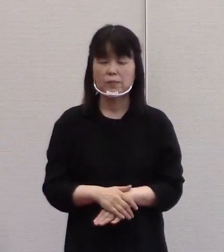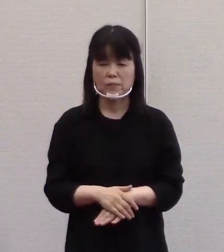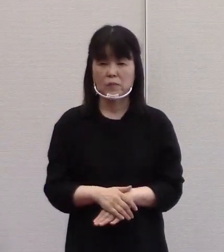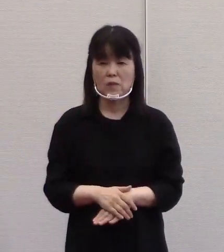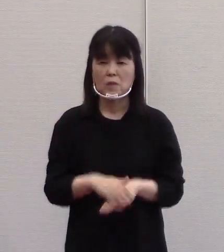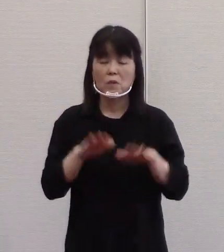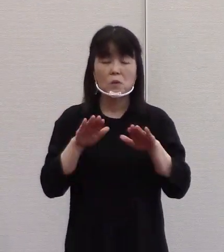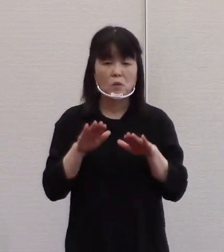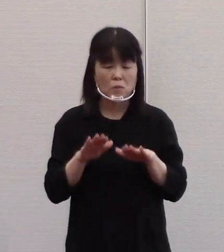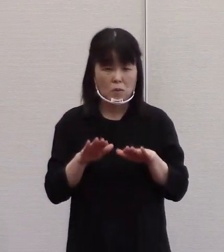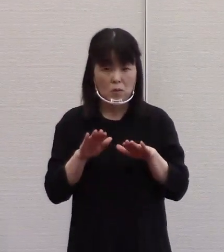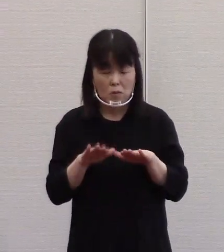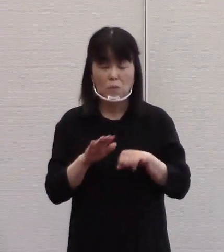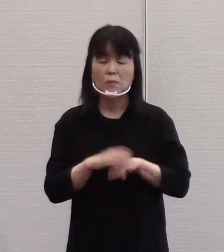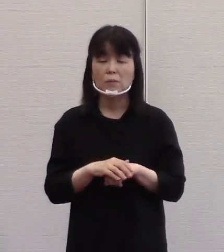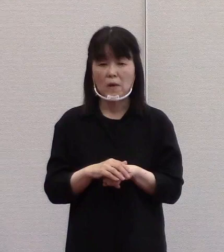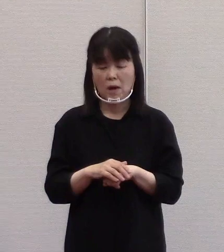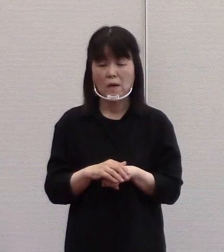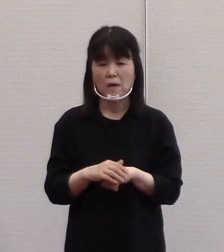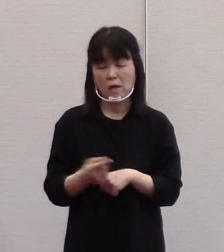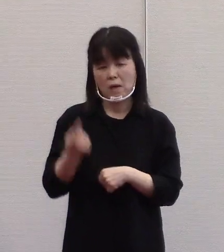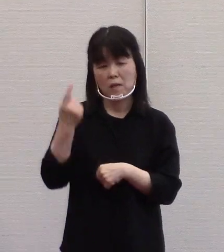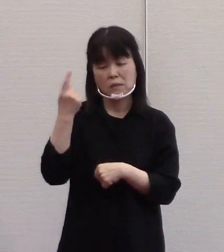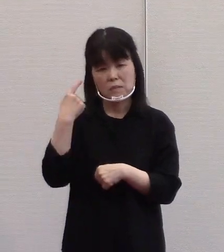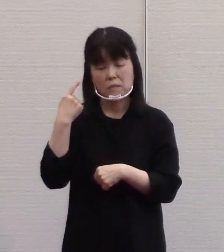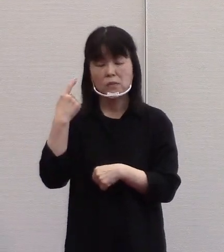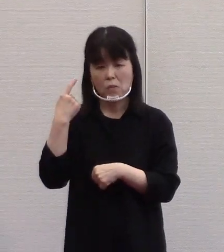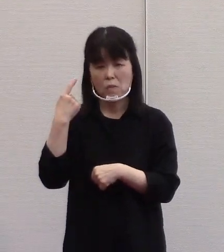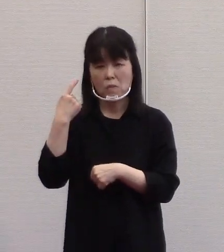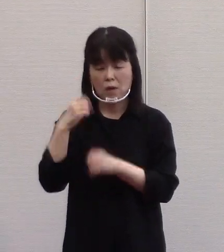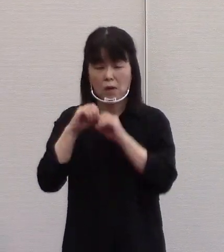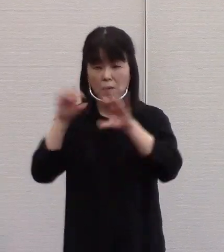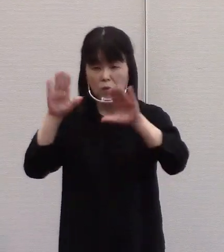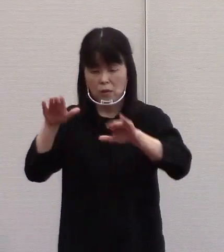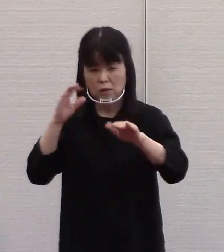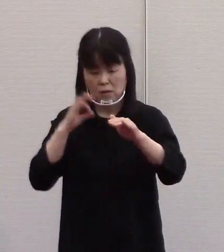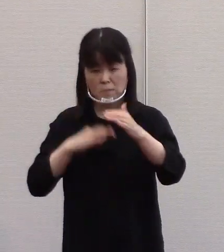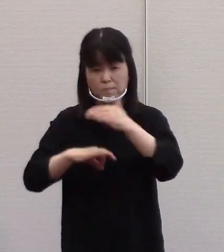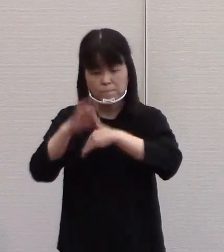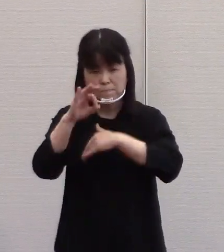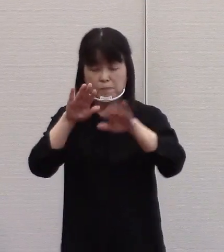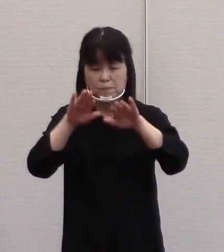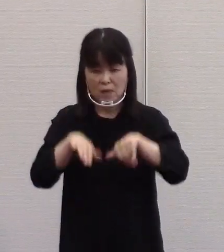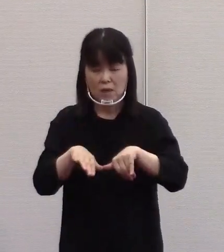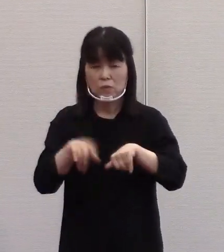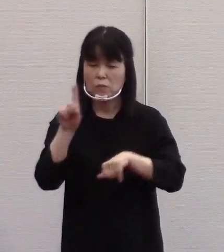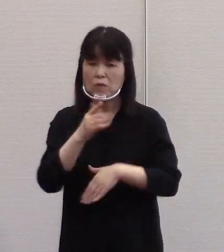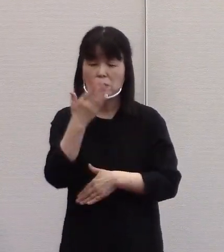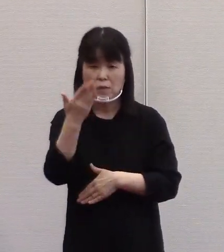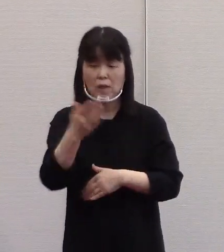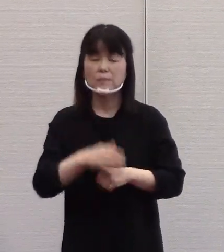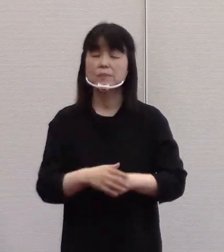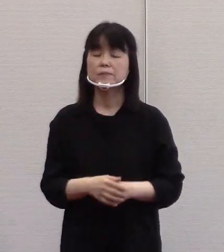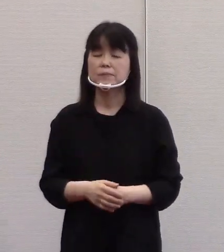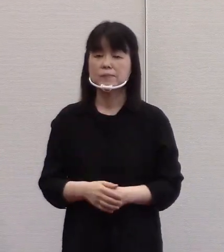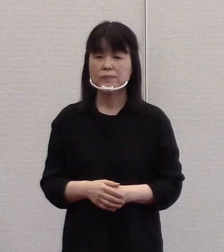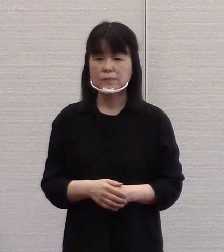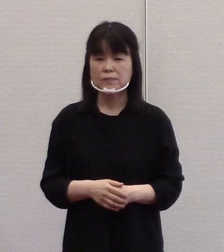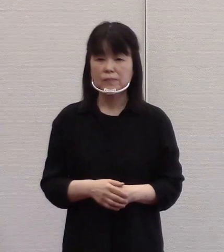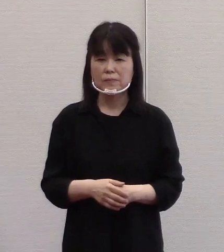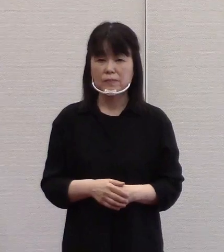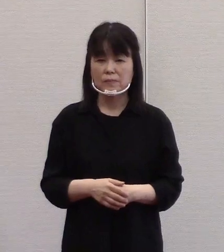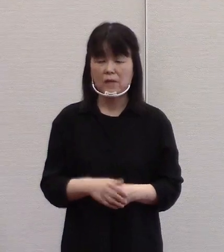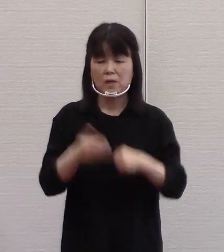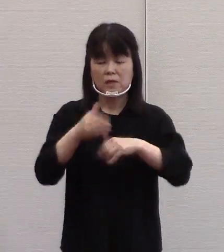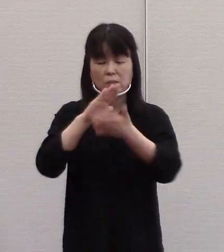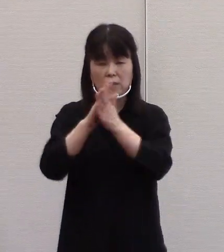晩ですけれども、まあ、いわゆる所感といいますか、いかがでしょうか。 まあ、前回というと、県内